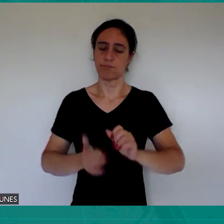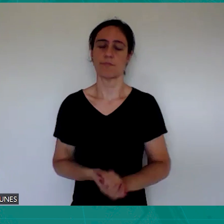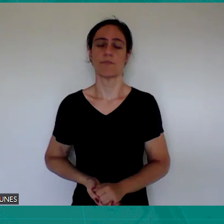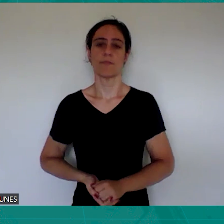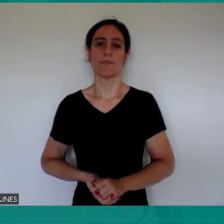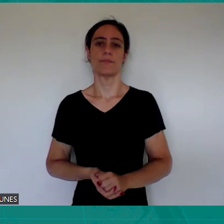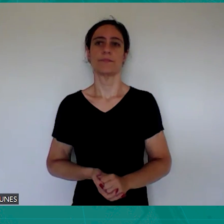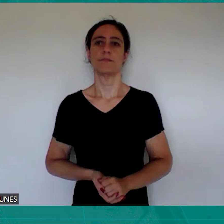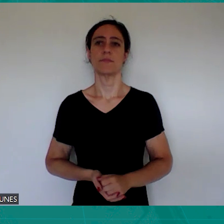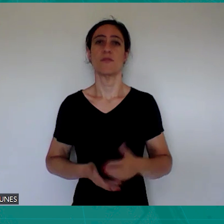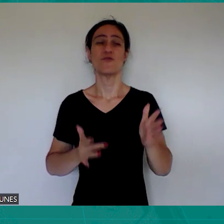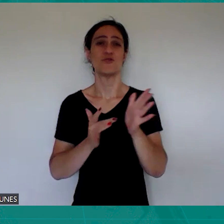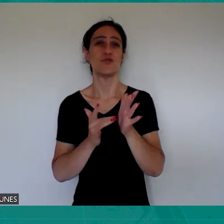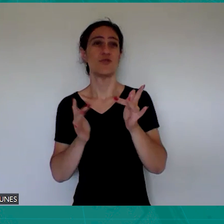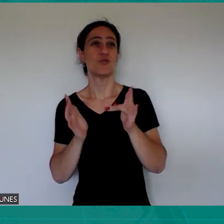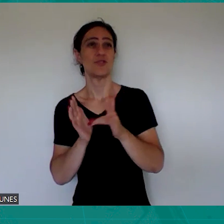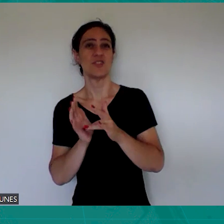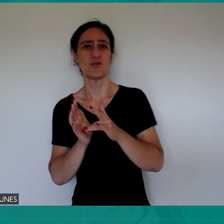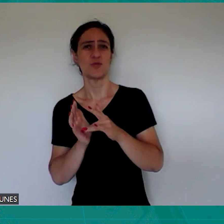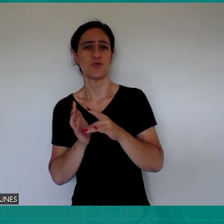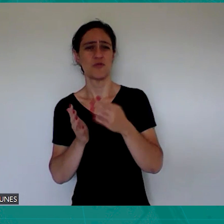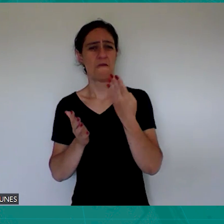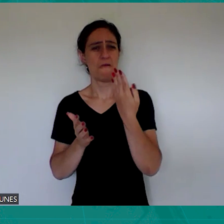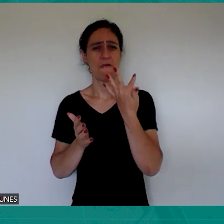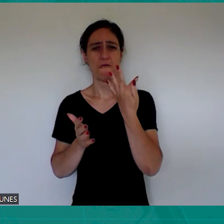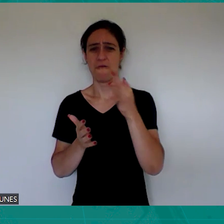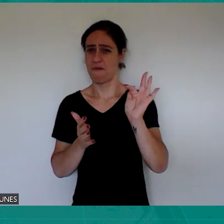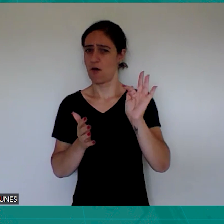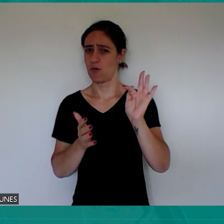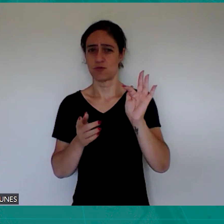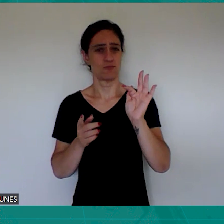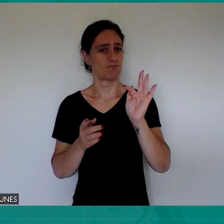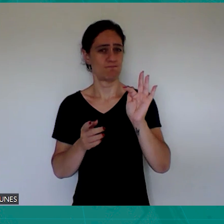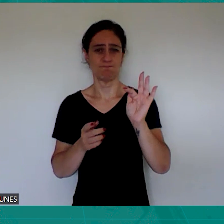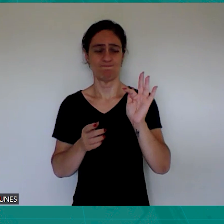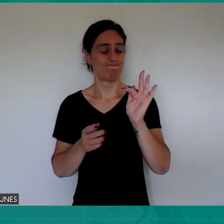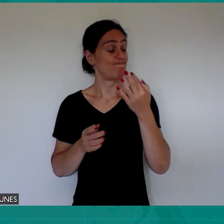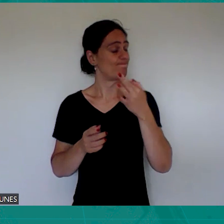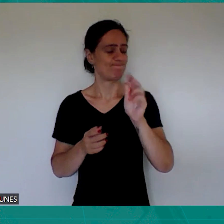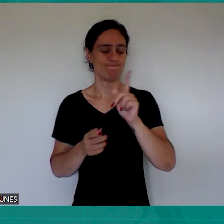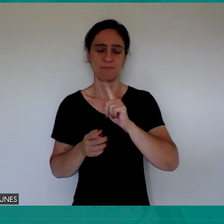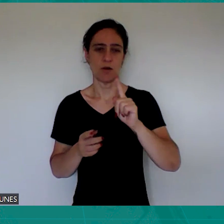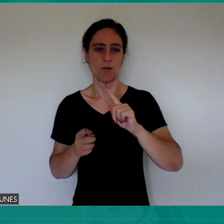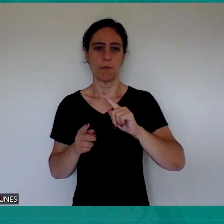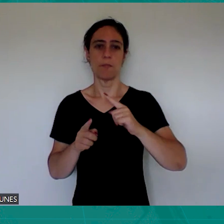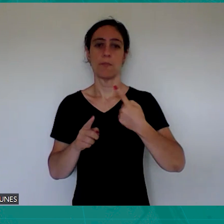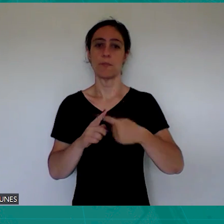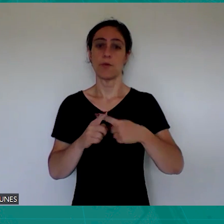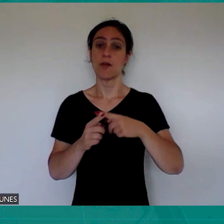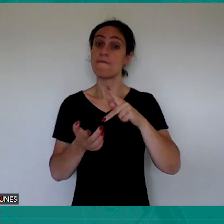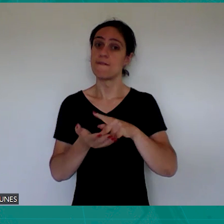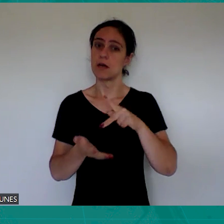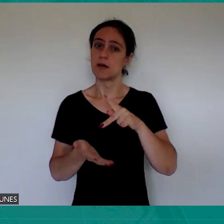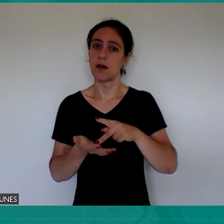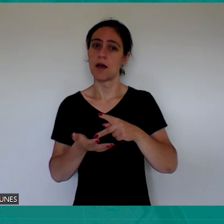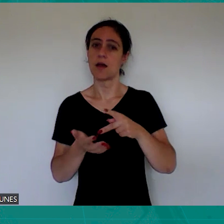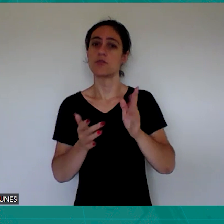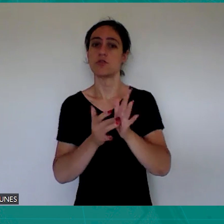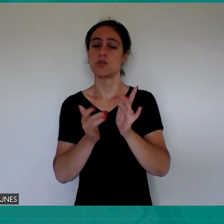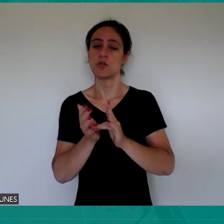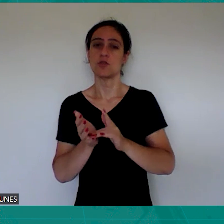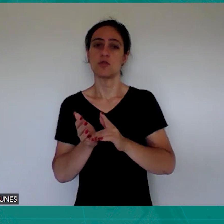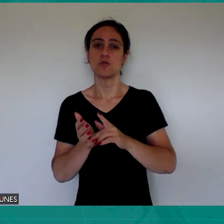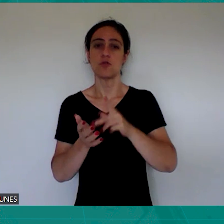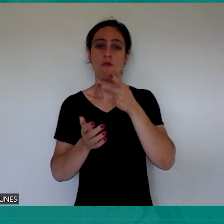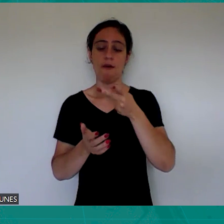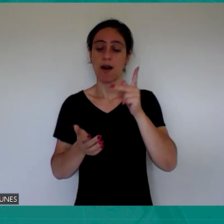era falsificação. Jesus veio do verdadeiro. ele falava as palavras